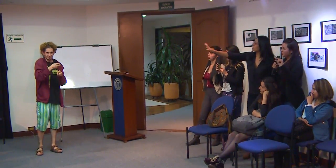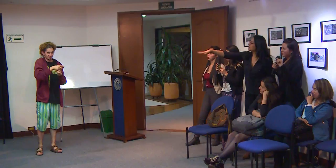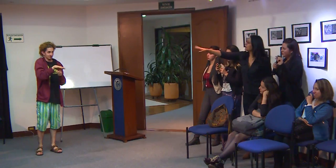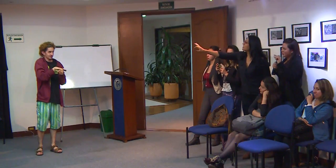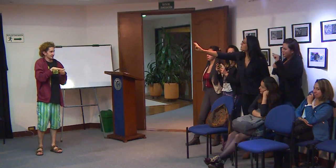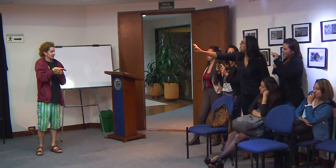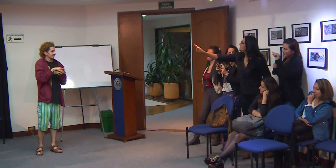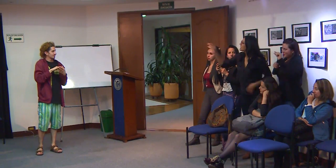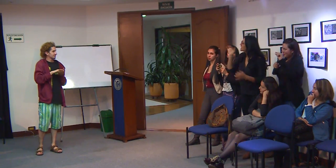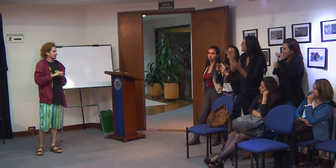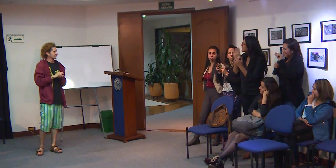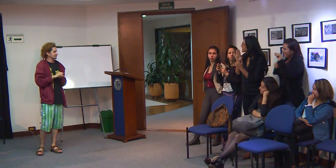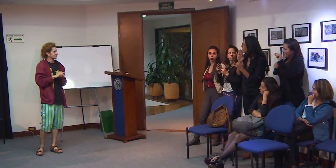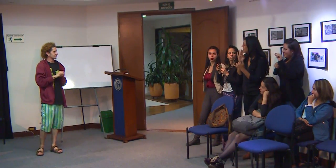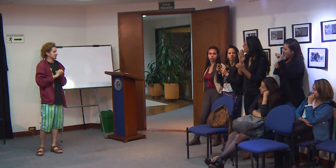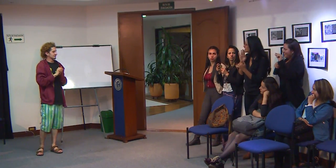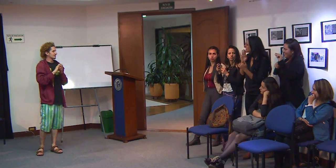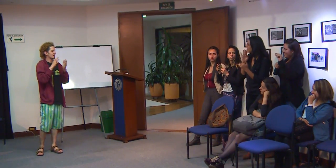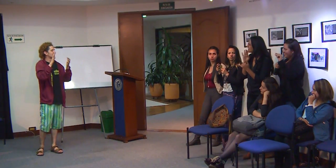Un momento.